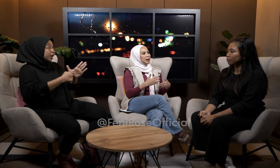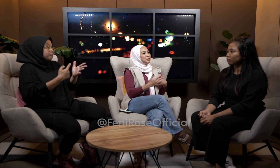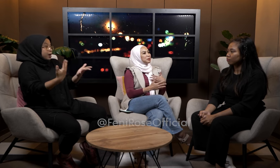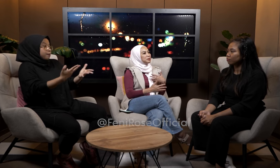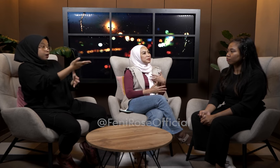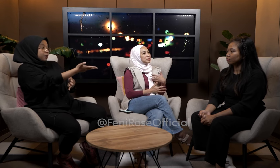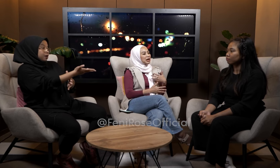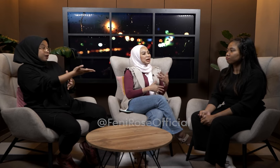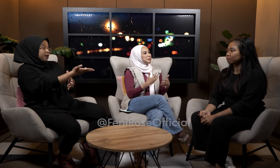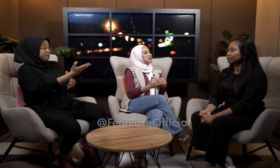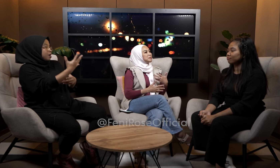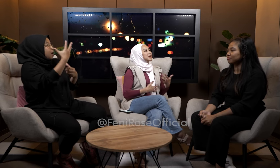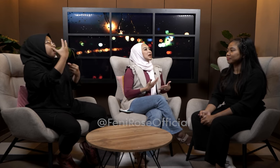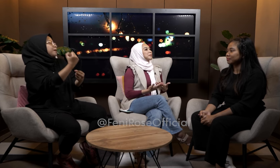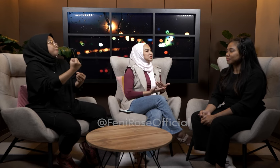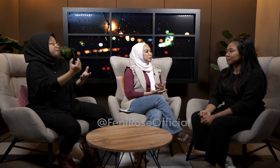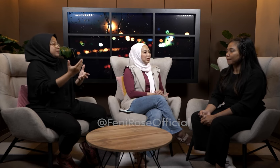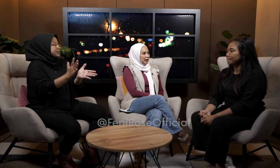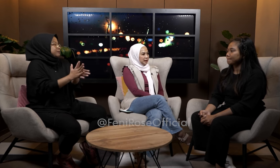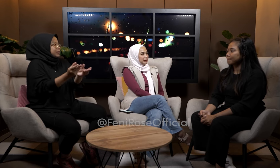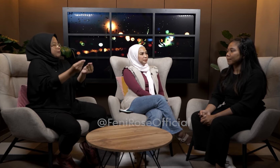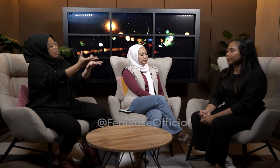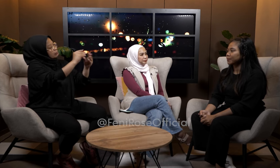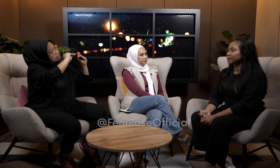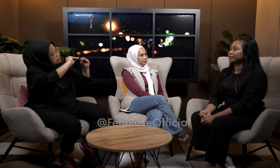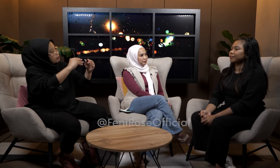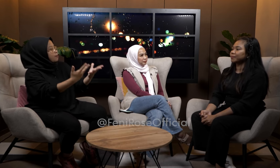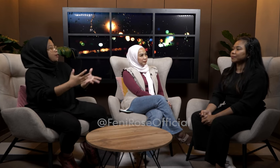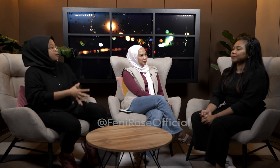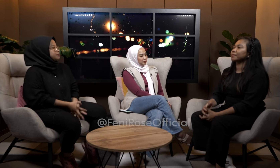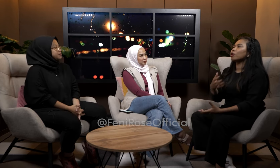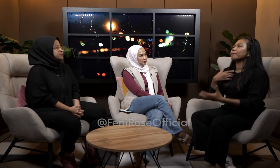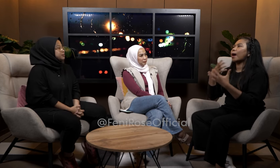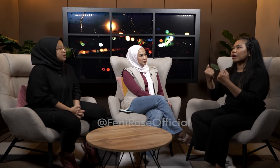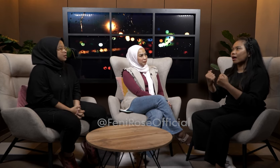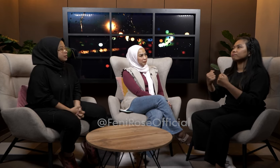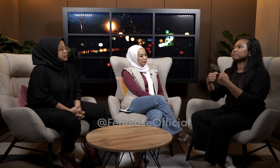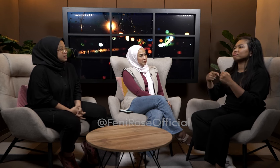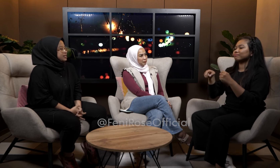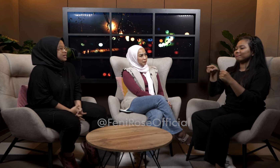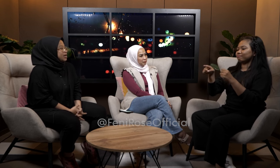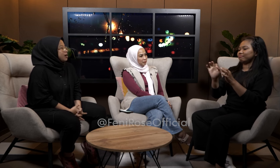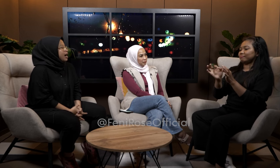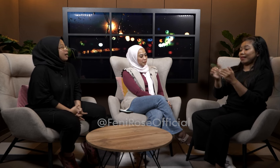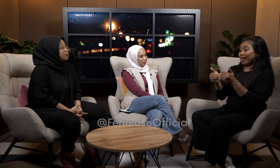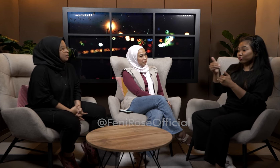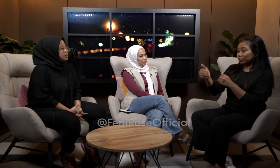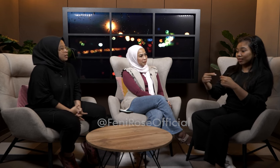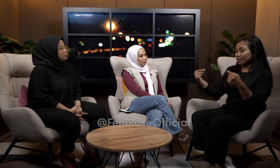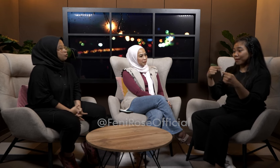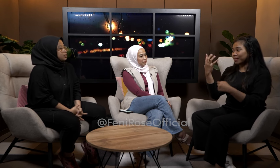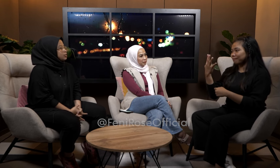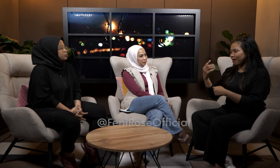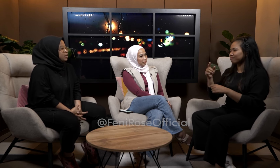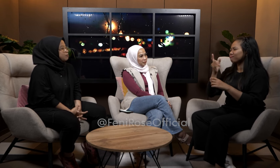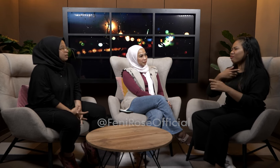kamu berharapnya bisa diberikan apa sih pembekalannya saya sendiri berharap ee untuk selanjutnya debat